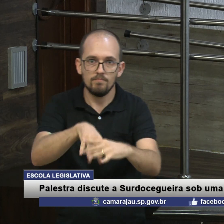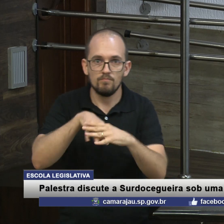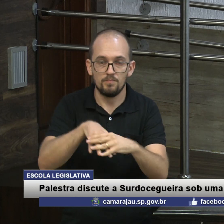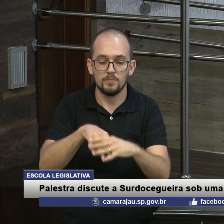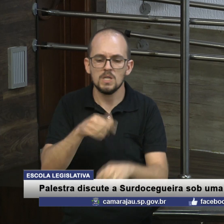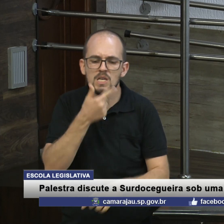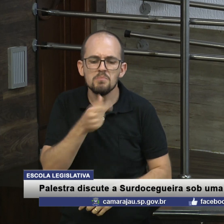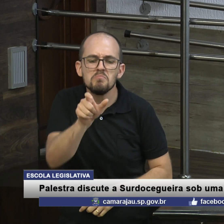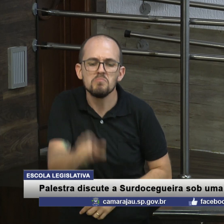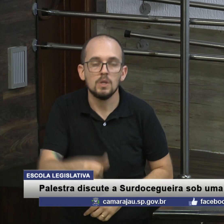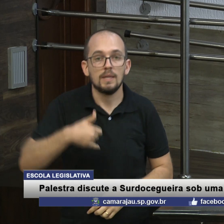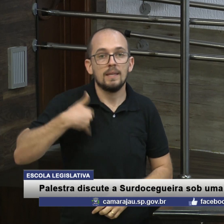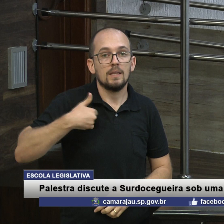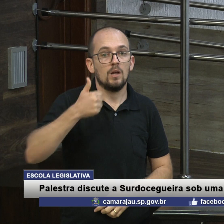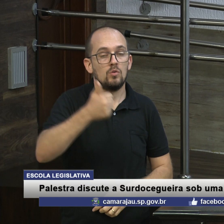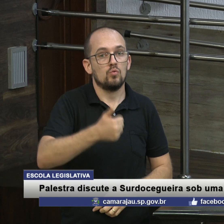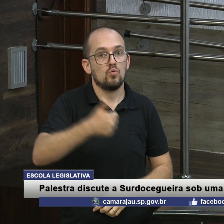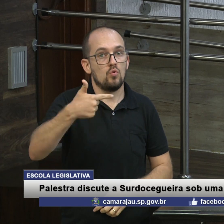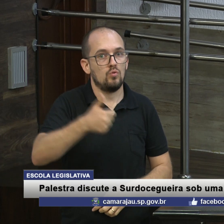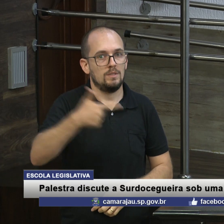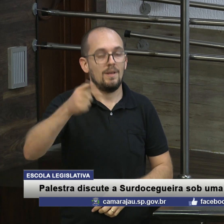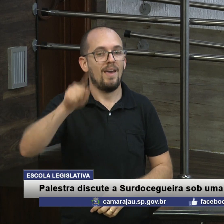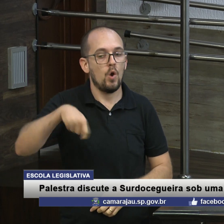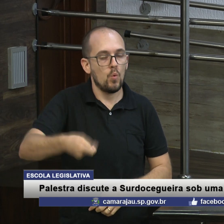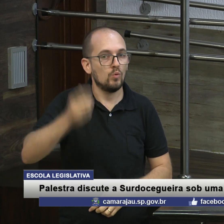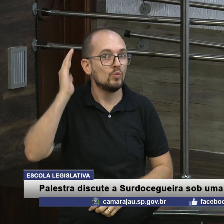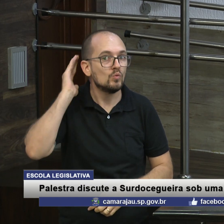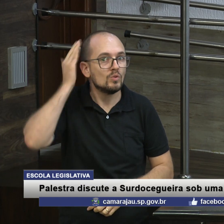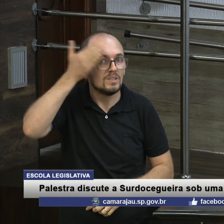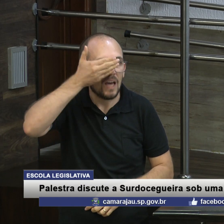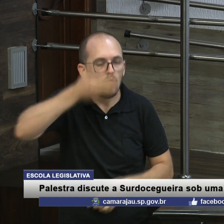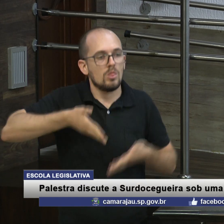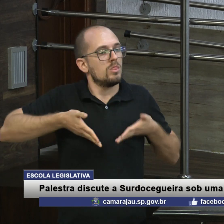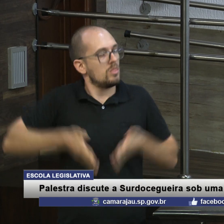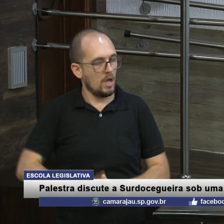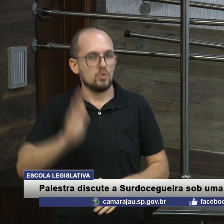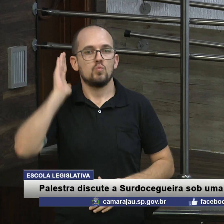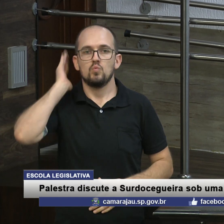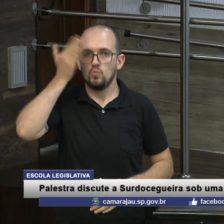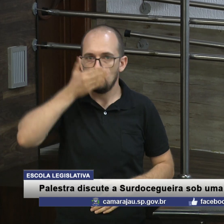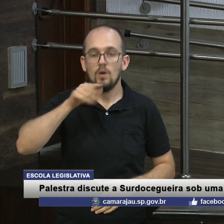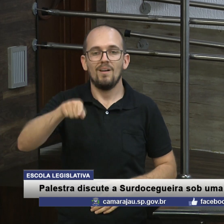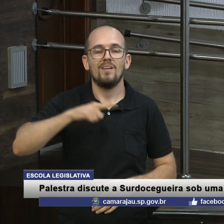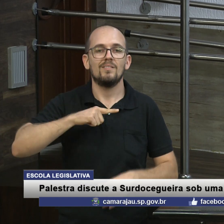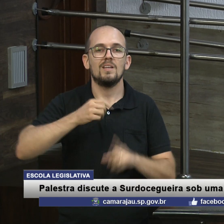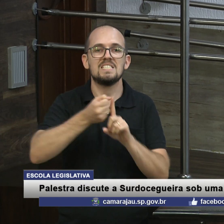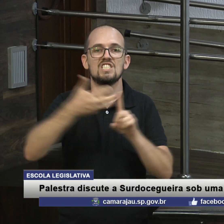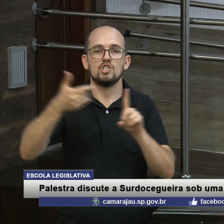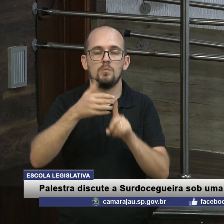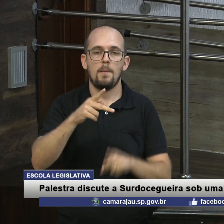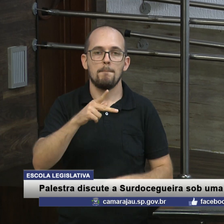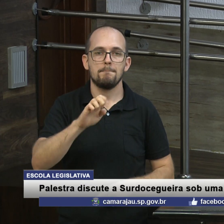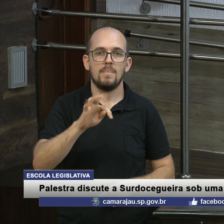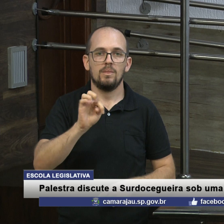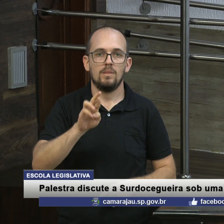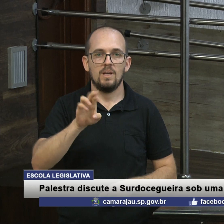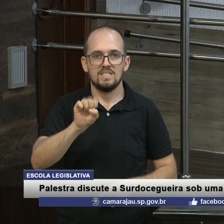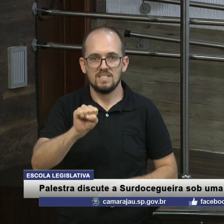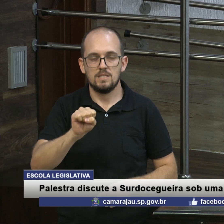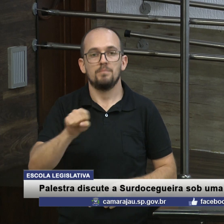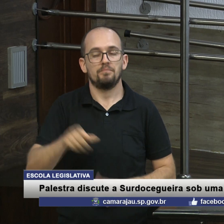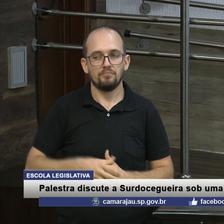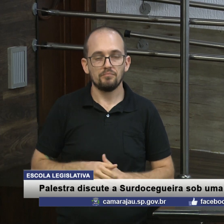é surdo-cego congênito, tem síndrome de Peters e é o protagonista da obra lançada. Valdinéia